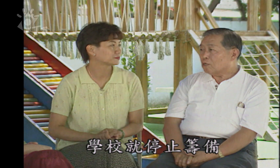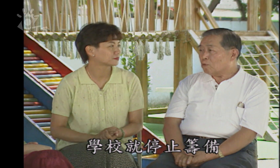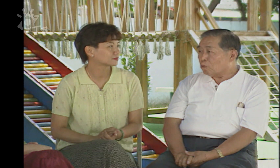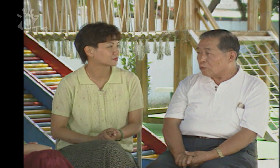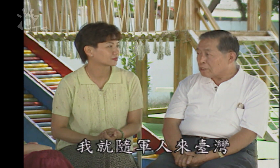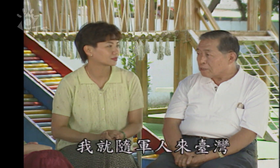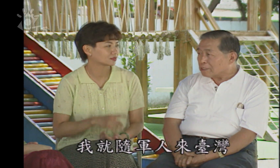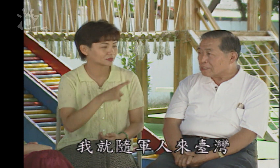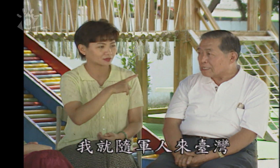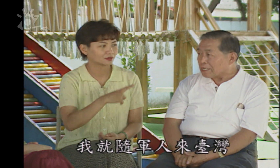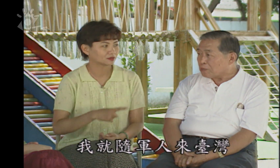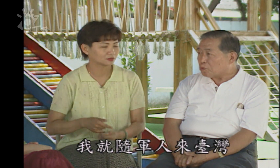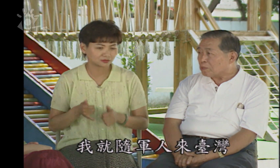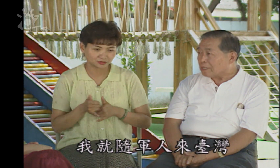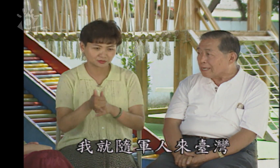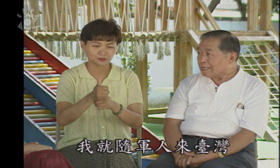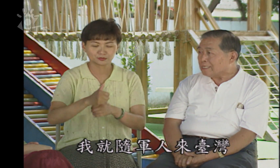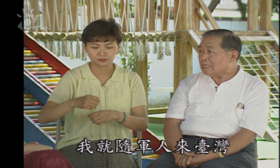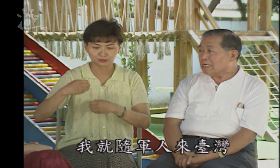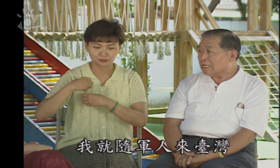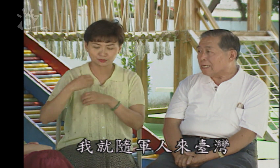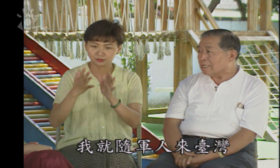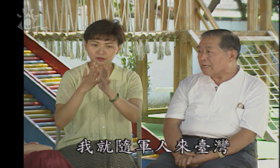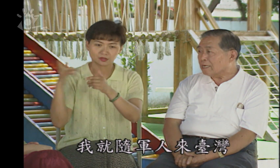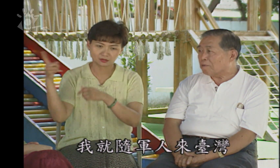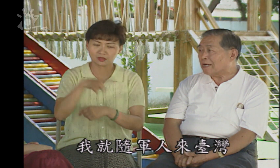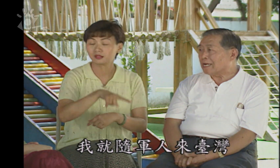我就随军队来台湾。